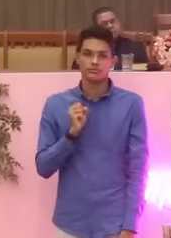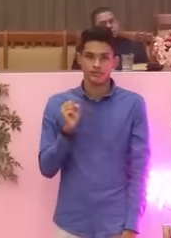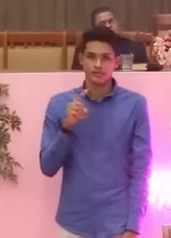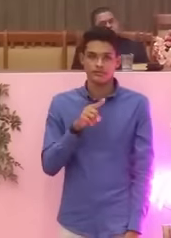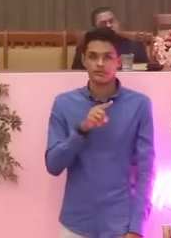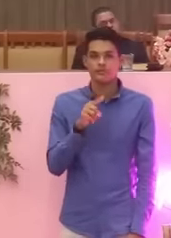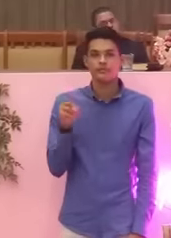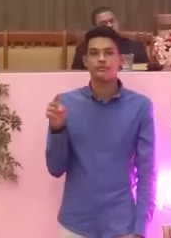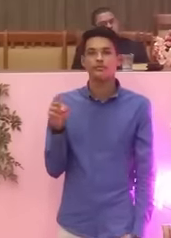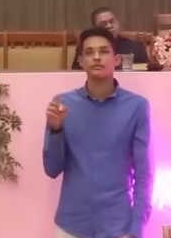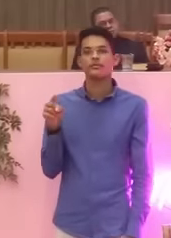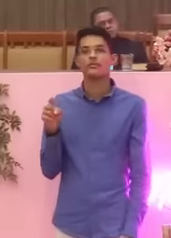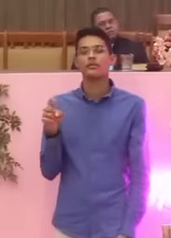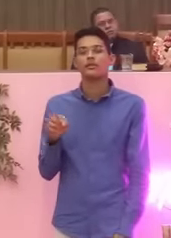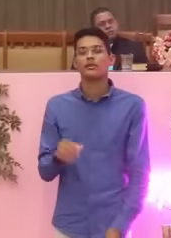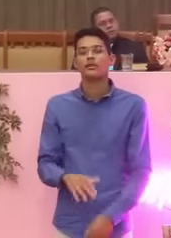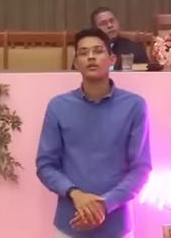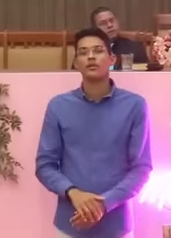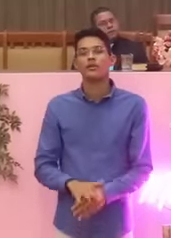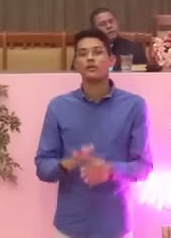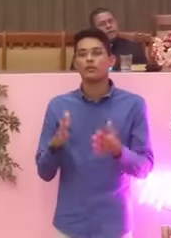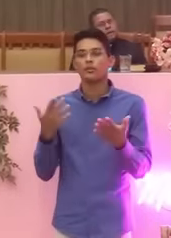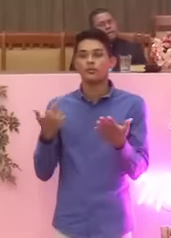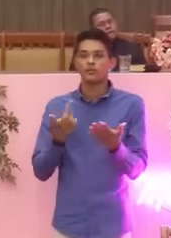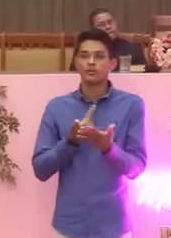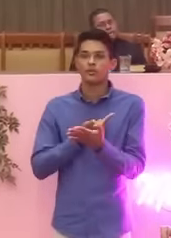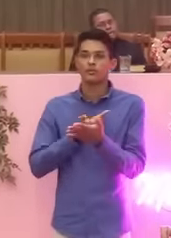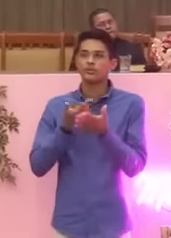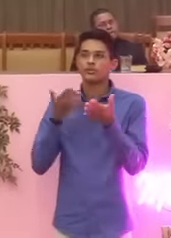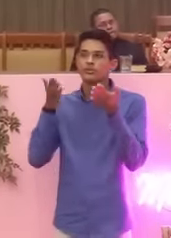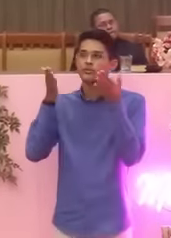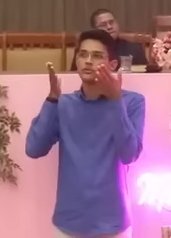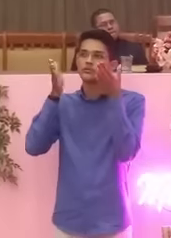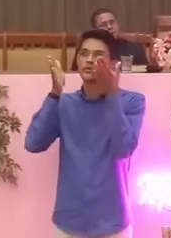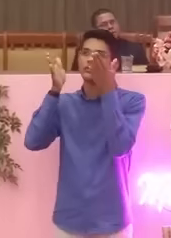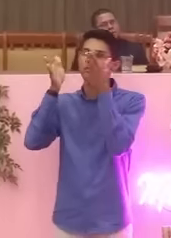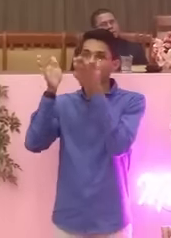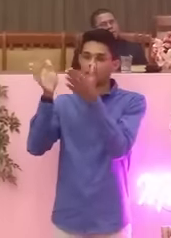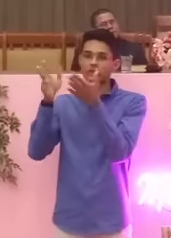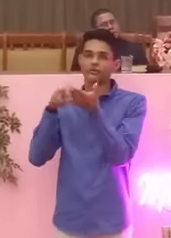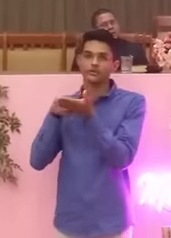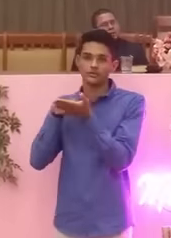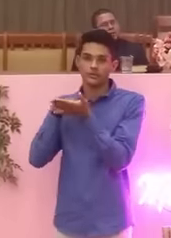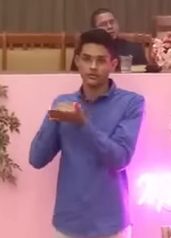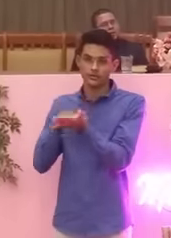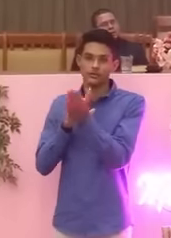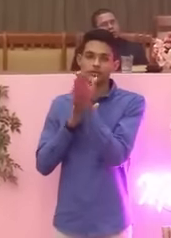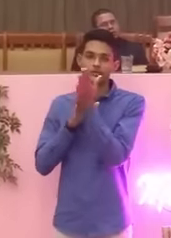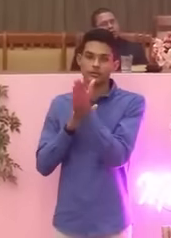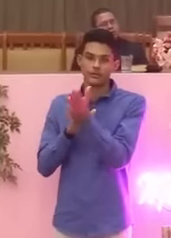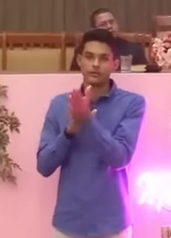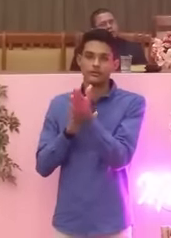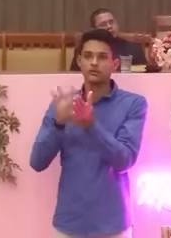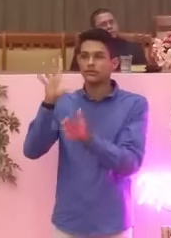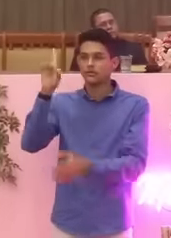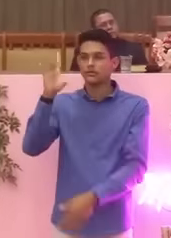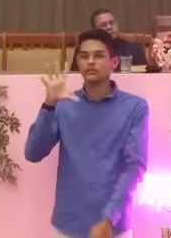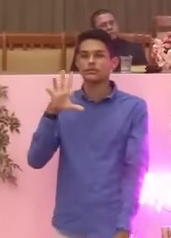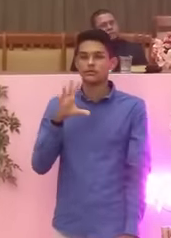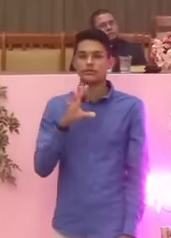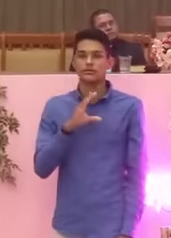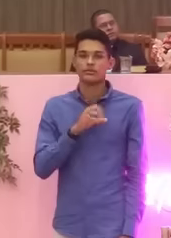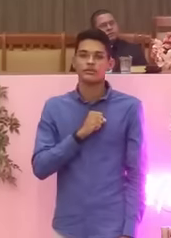quanto anda na legalidade a Bíblia diz que o profeta Isaías chegou para Ezequias põe tua casa em ordem que tu vai morrer